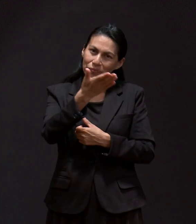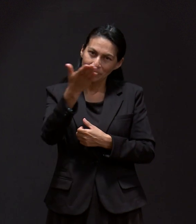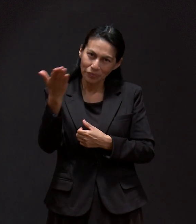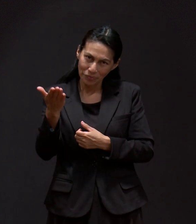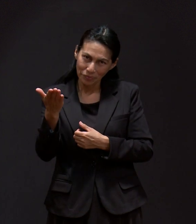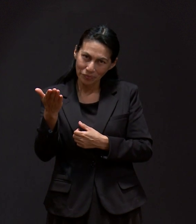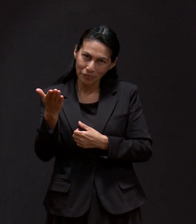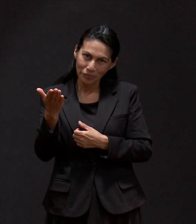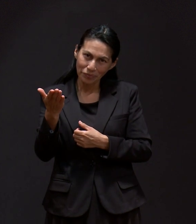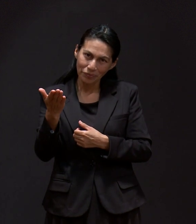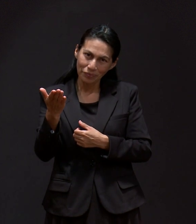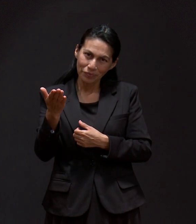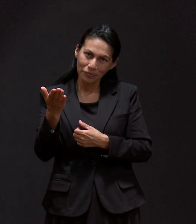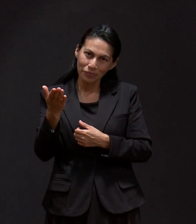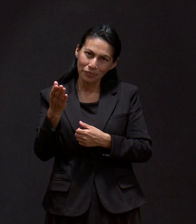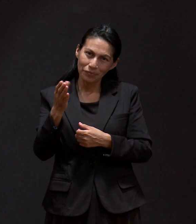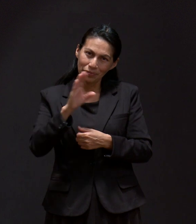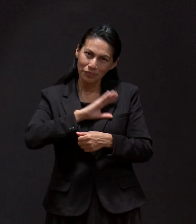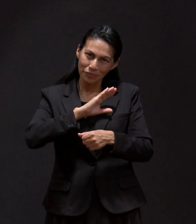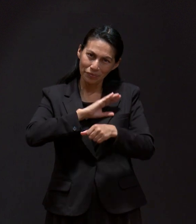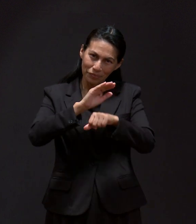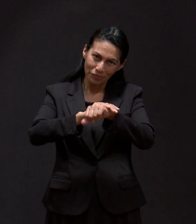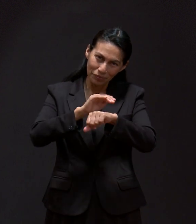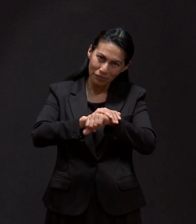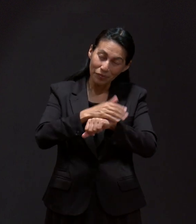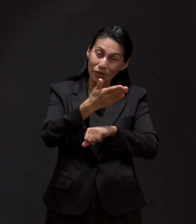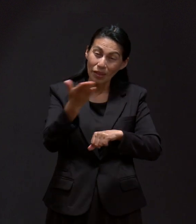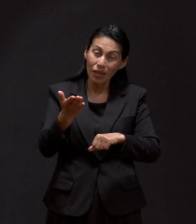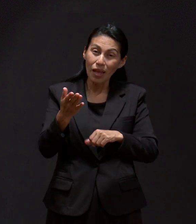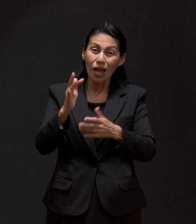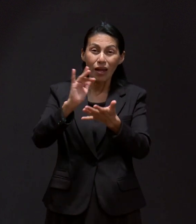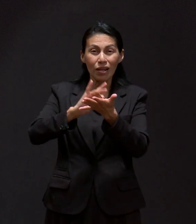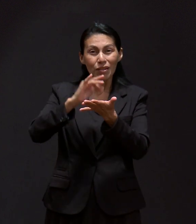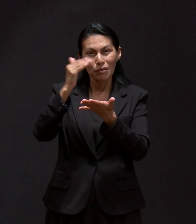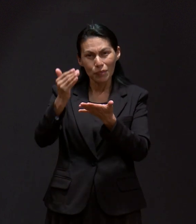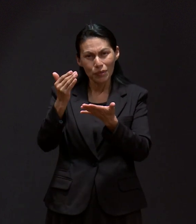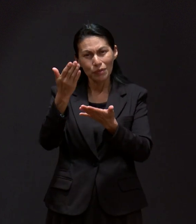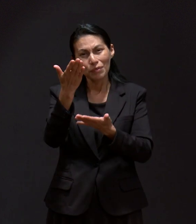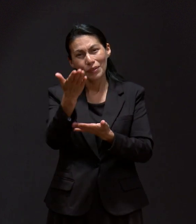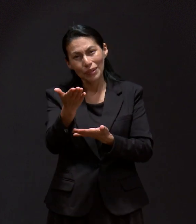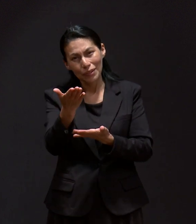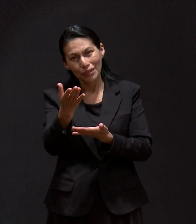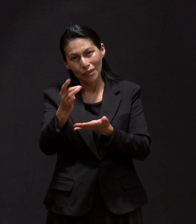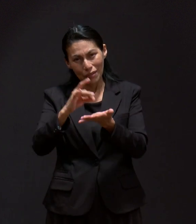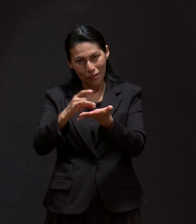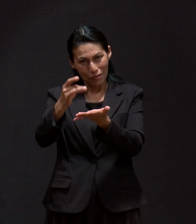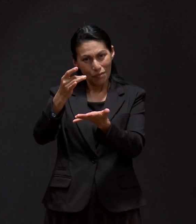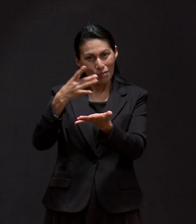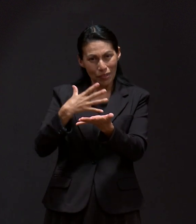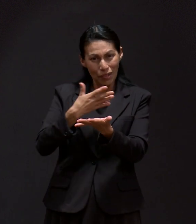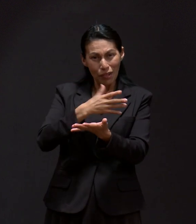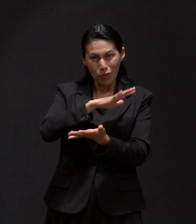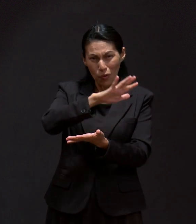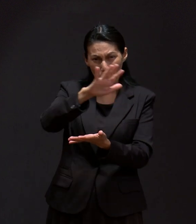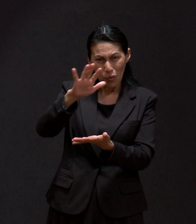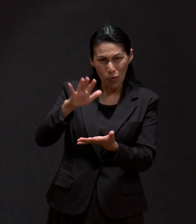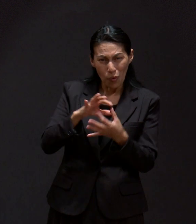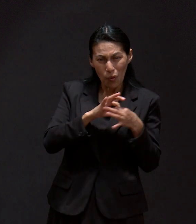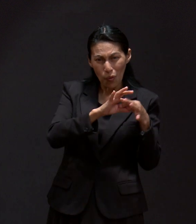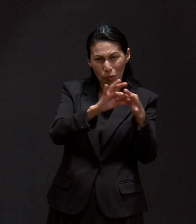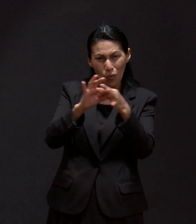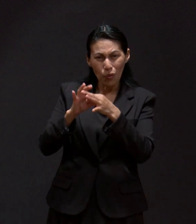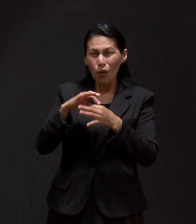así que mientras ustedes queridos queridas envían sus agradecimientos para que glorificamos